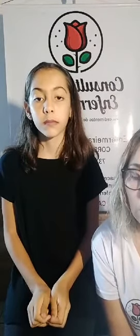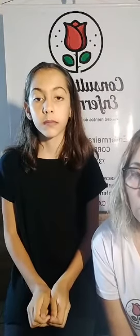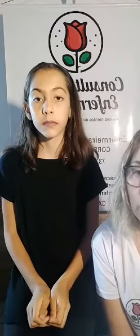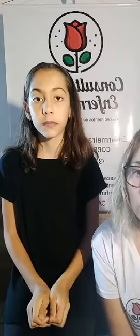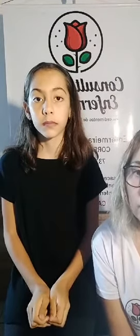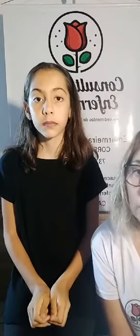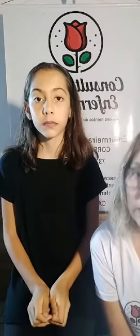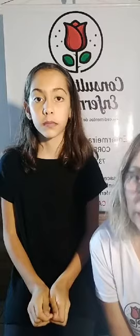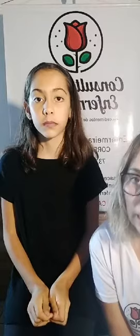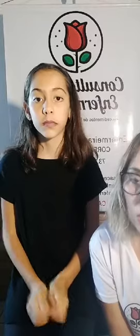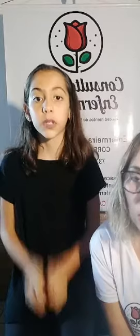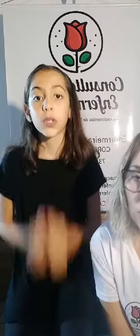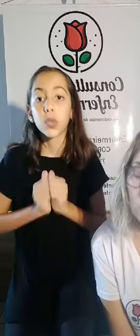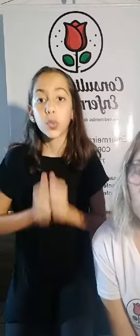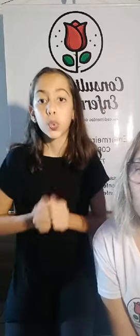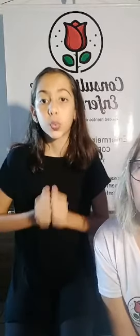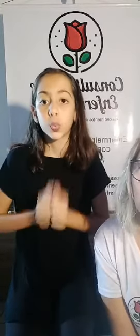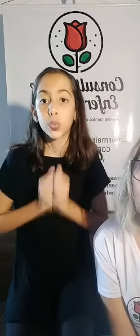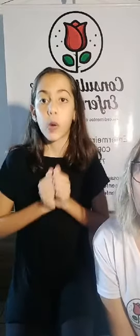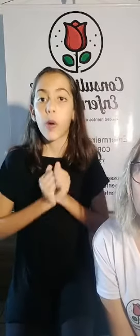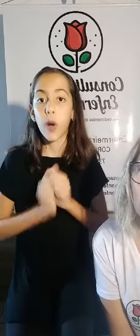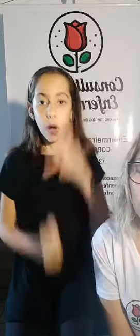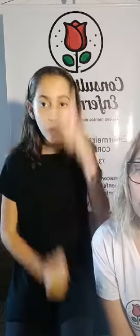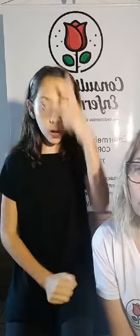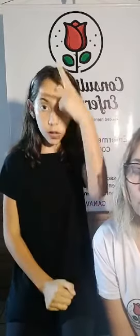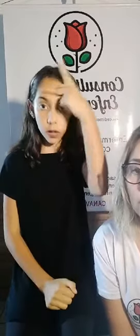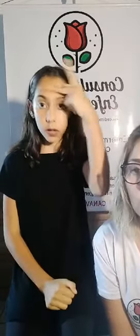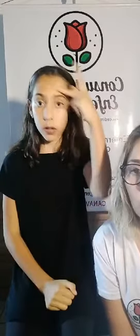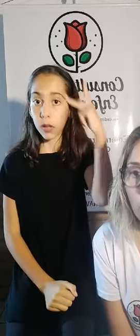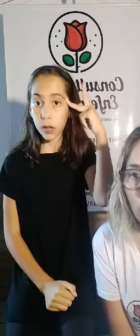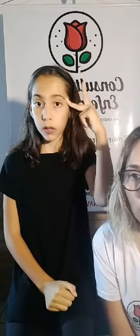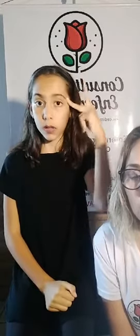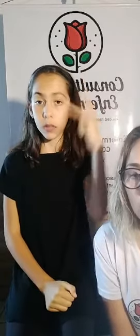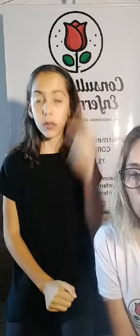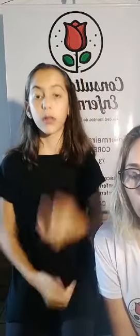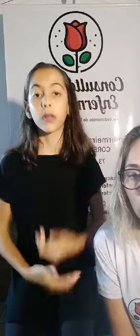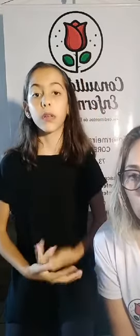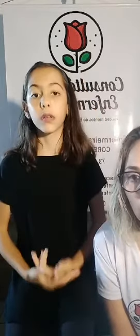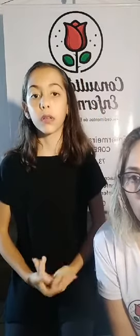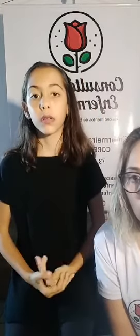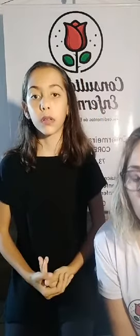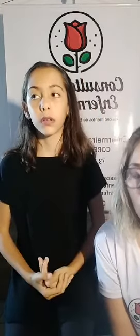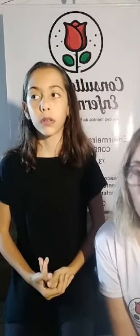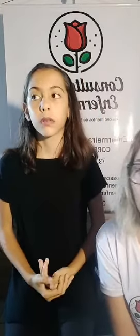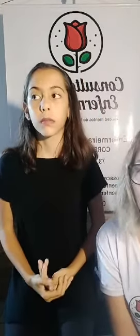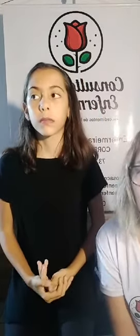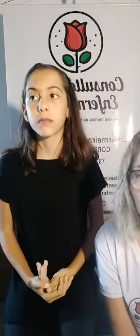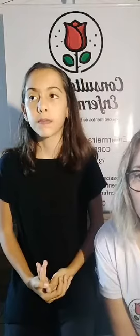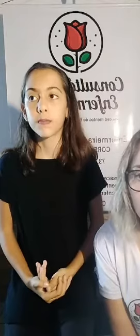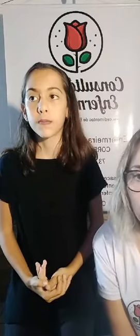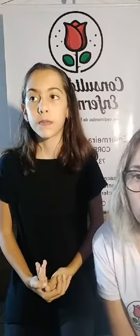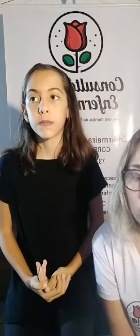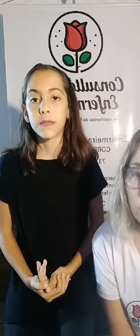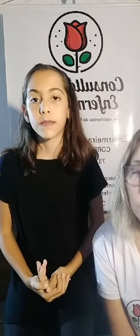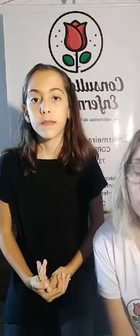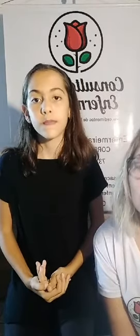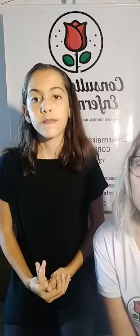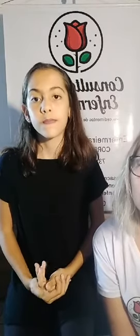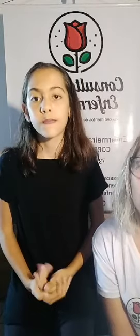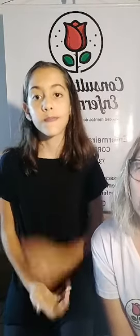e uma proximidade com a nossa comunidade, trazendo temas que são pertinentes ao momento que a gente